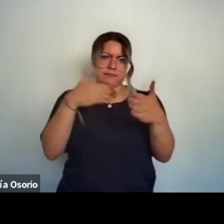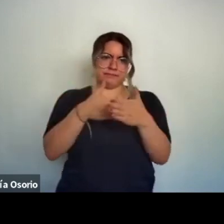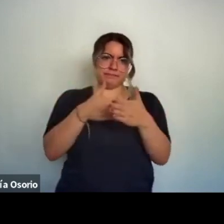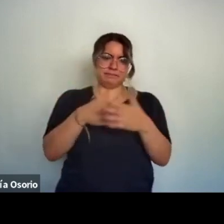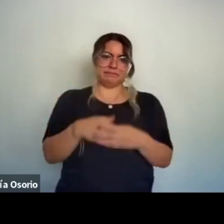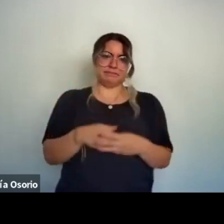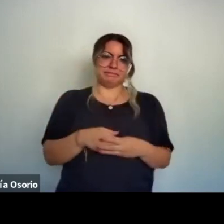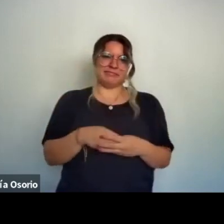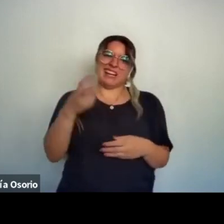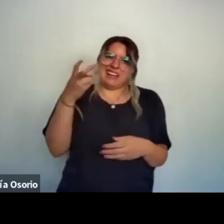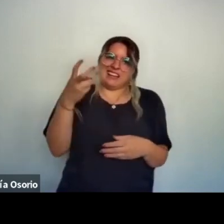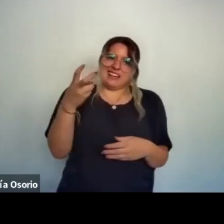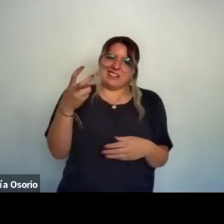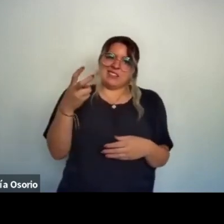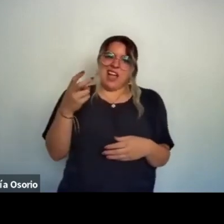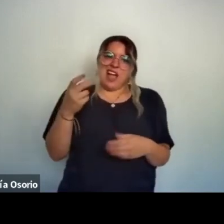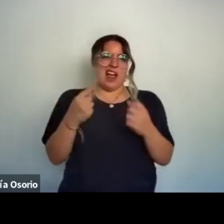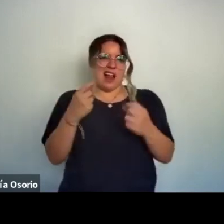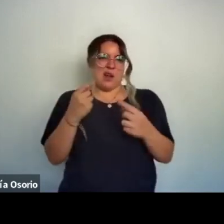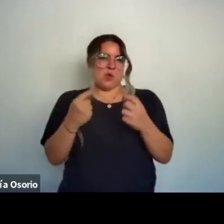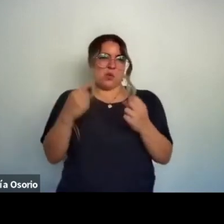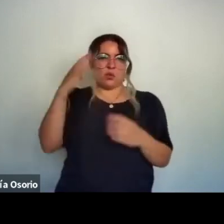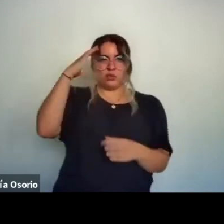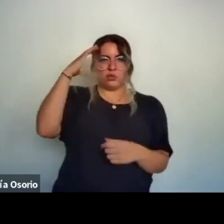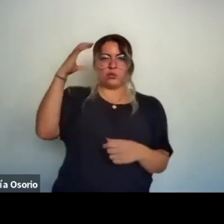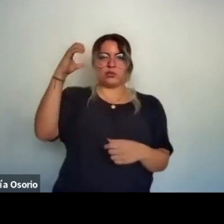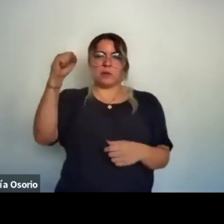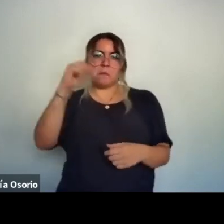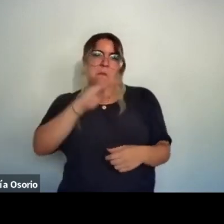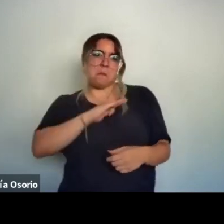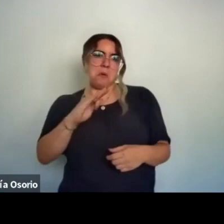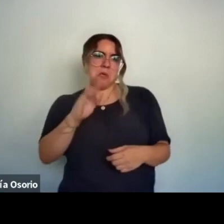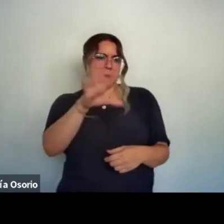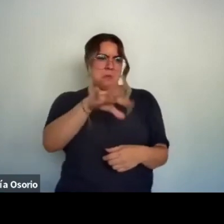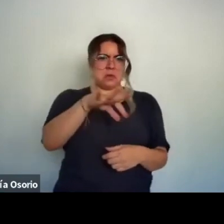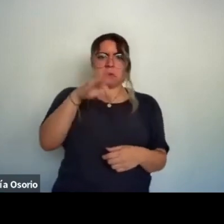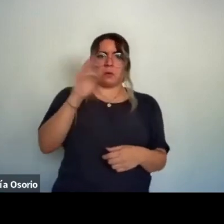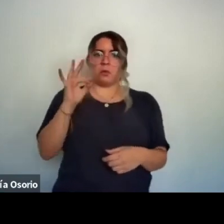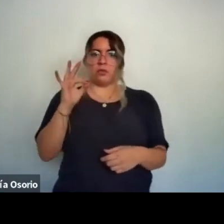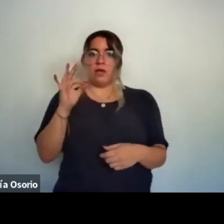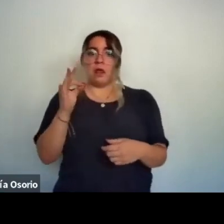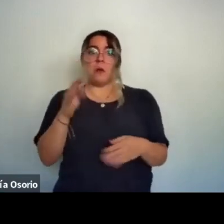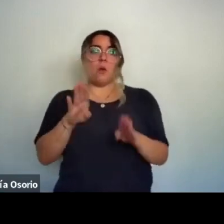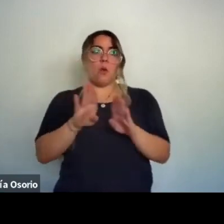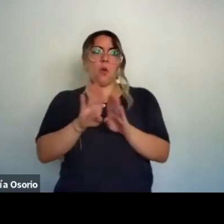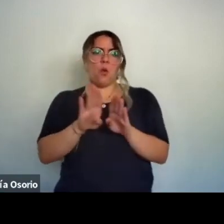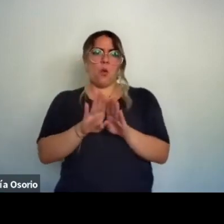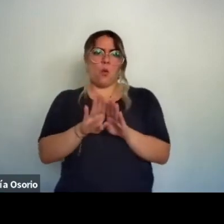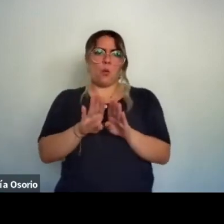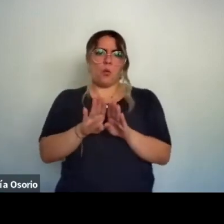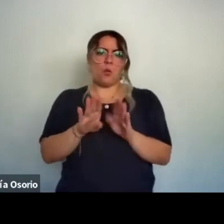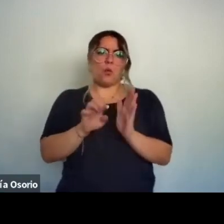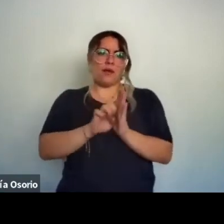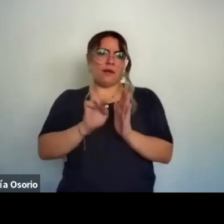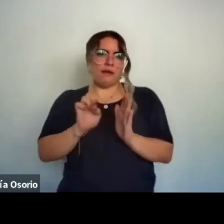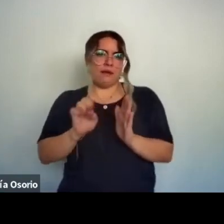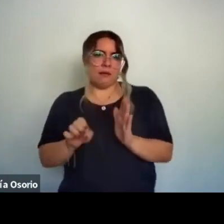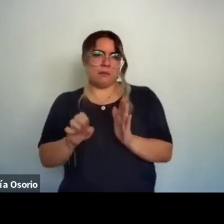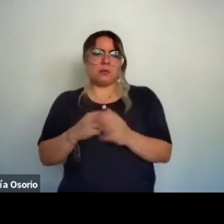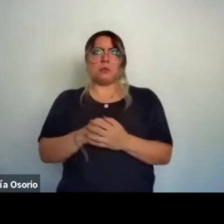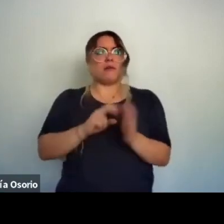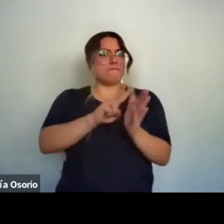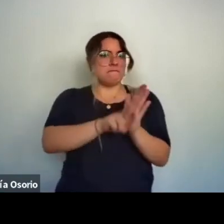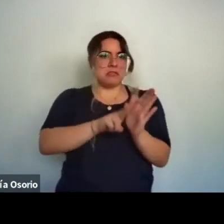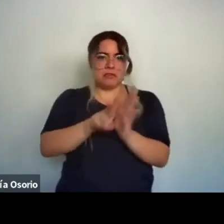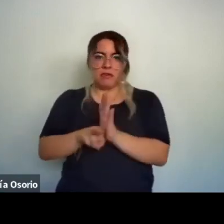encontrar en distintos medios de comunicación. Por ejemplo, ahorita les voy a compartir el siguiente video.